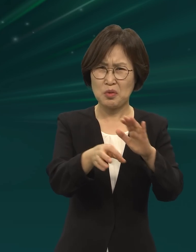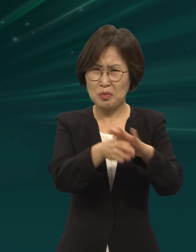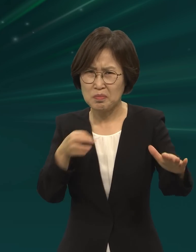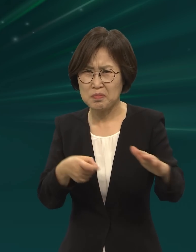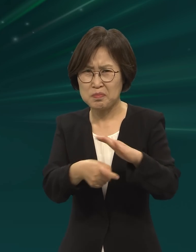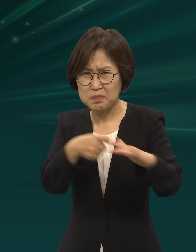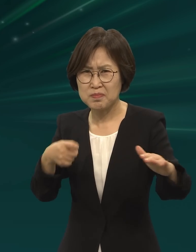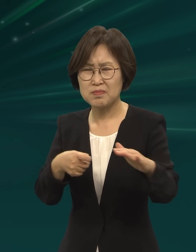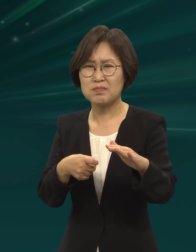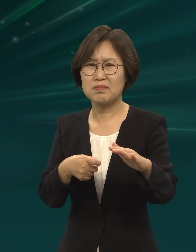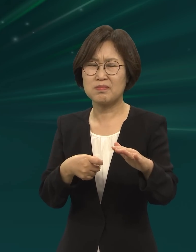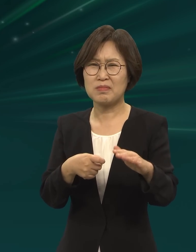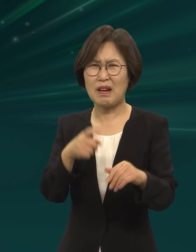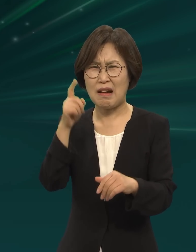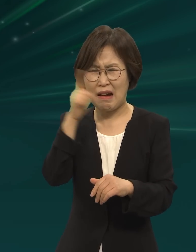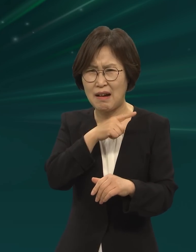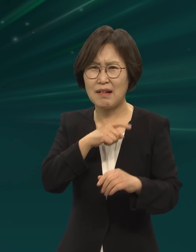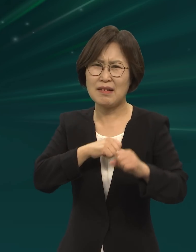좋은 일들을 많이 했습니다.